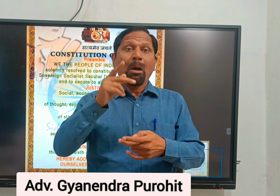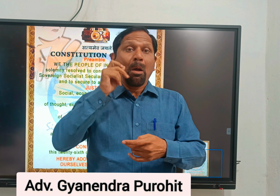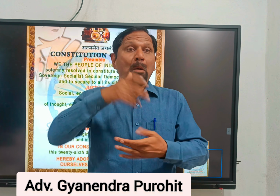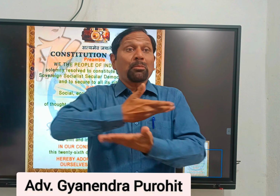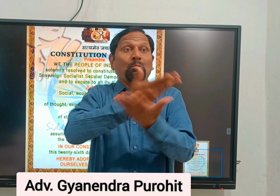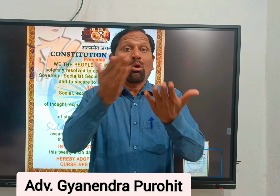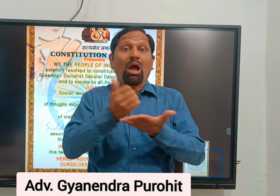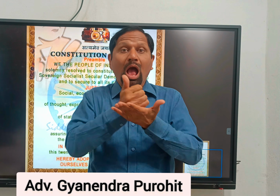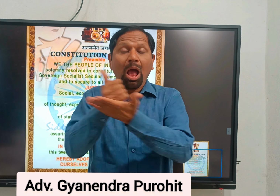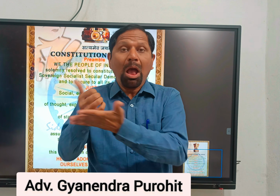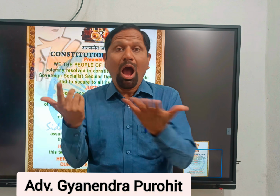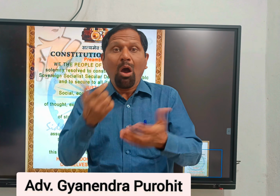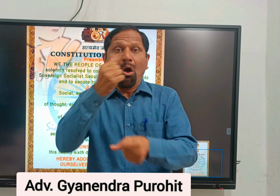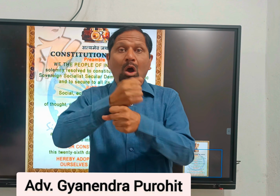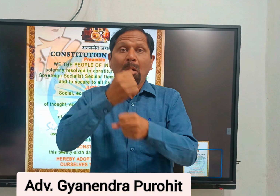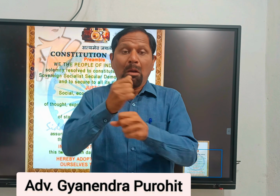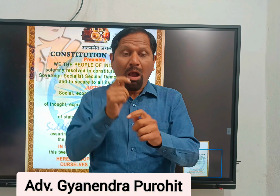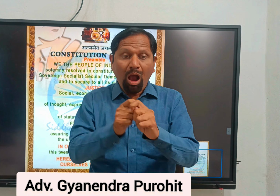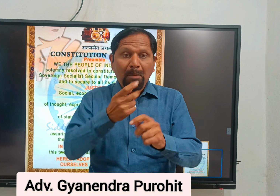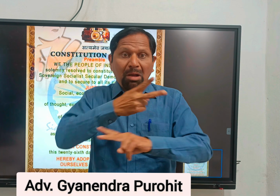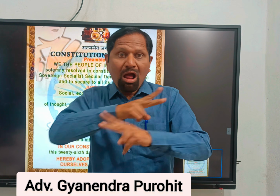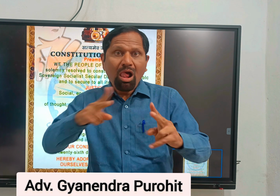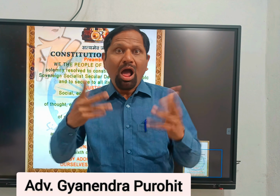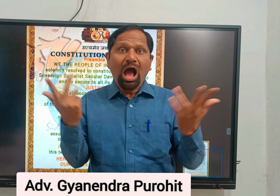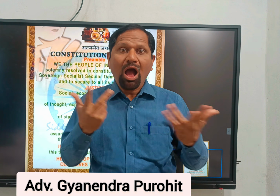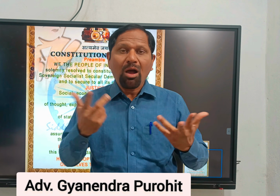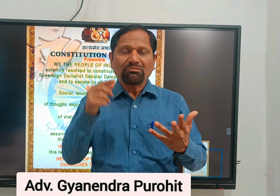समझा और उसके बाद इस पर प्रयास किया।